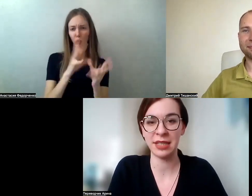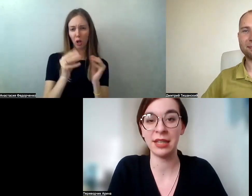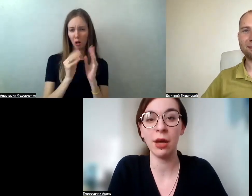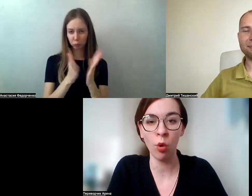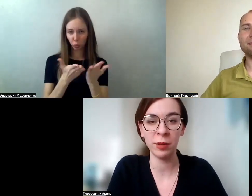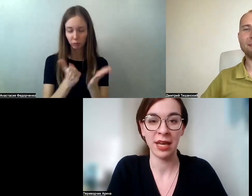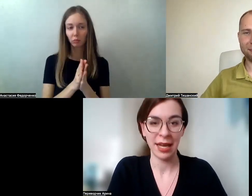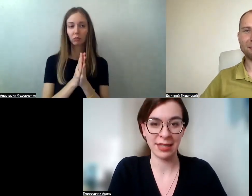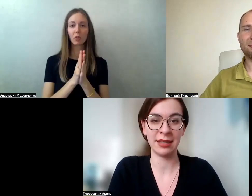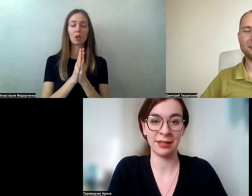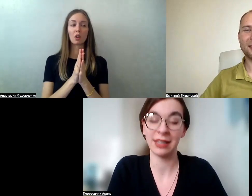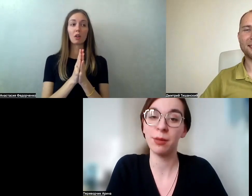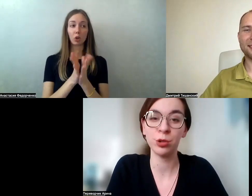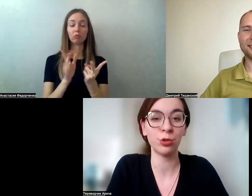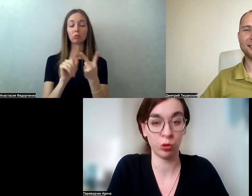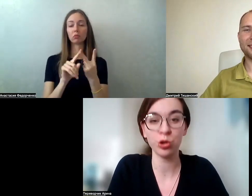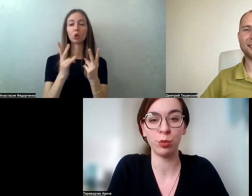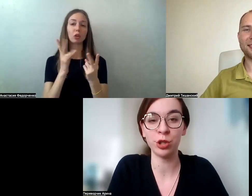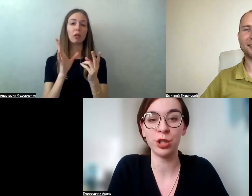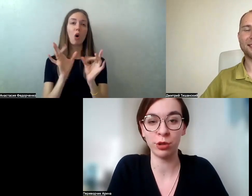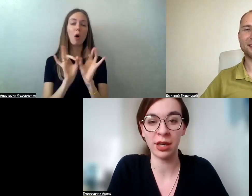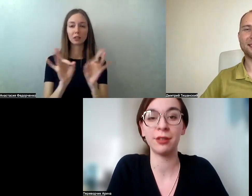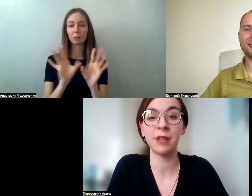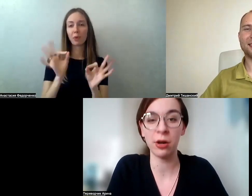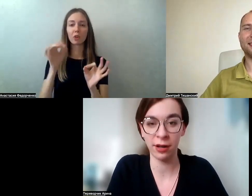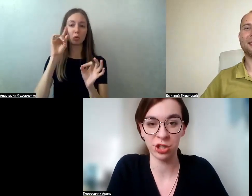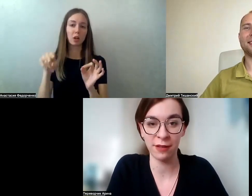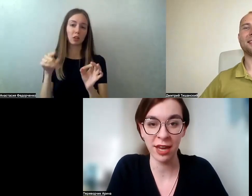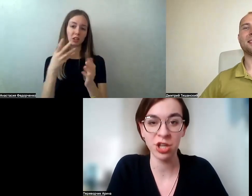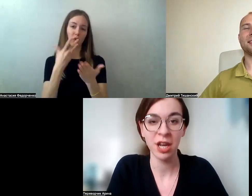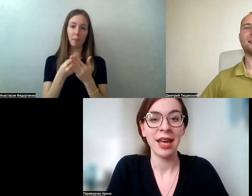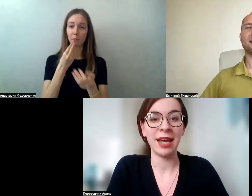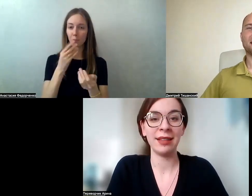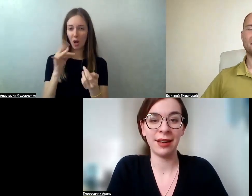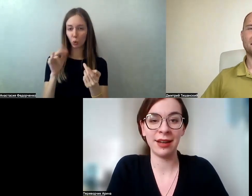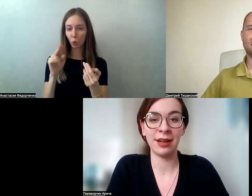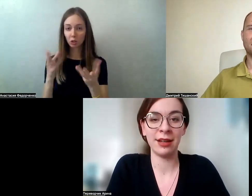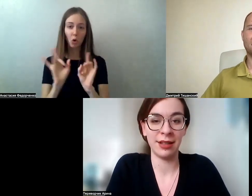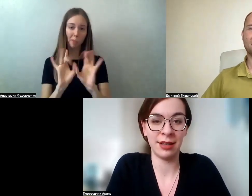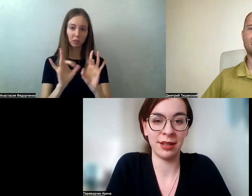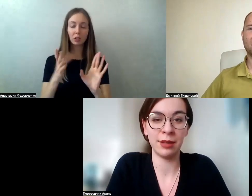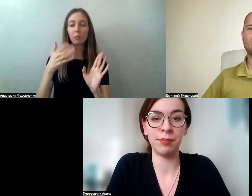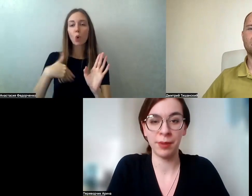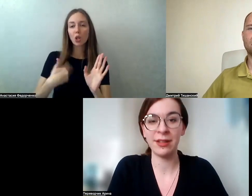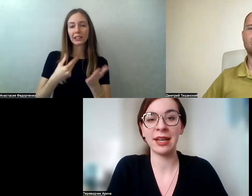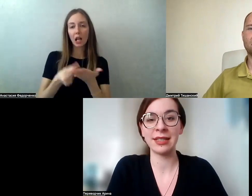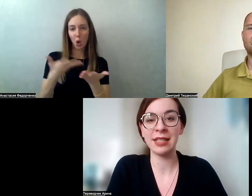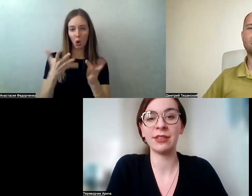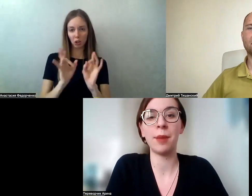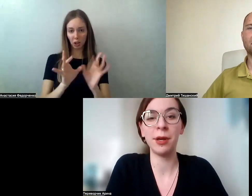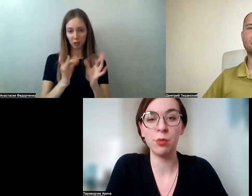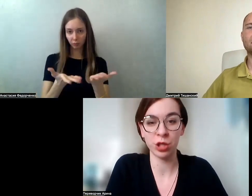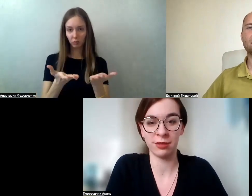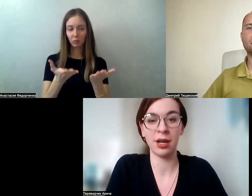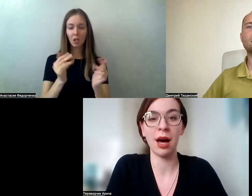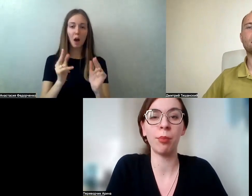его бесценный опыт и делать. Тогда точно будет результат. Вторая важная вещь – это правильно рассказывать